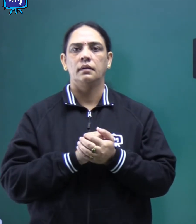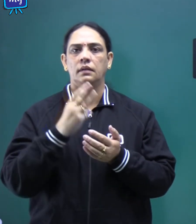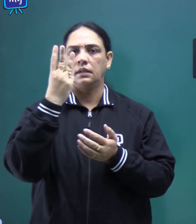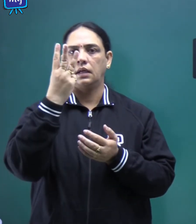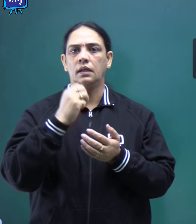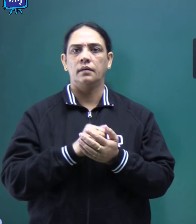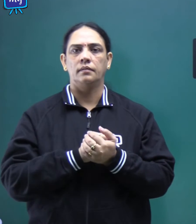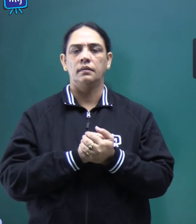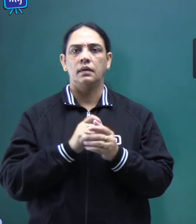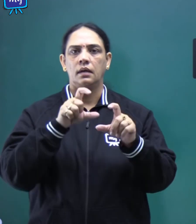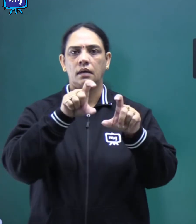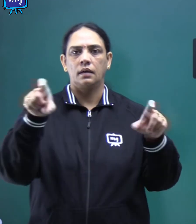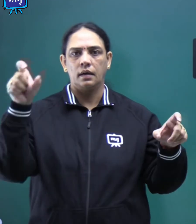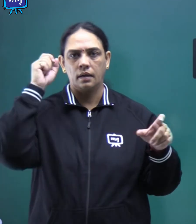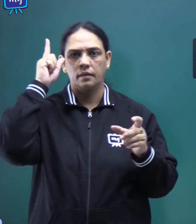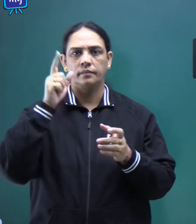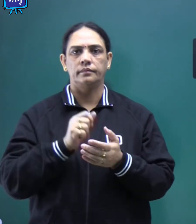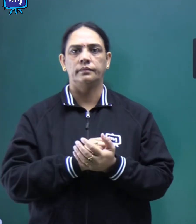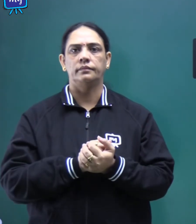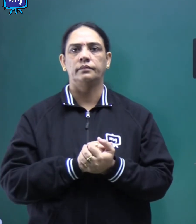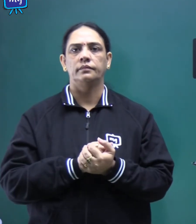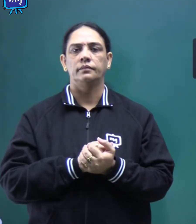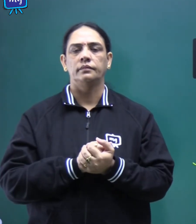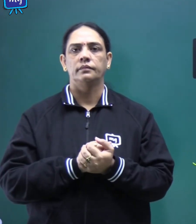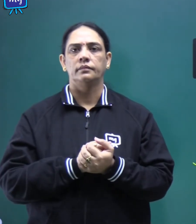3। समझ आ गया।